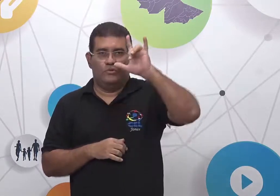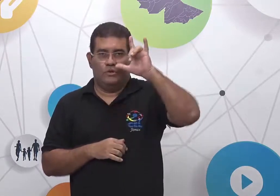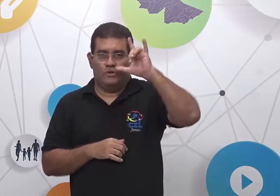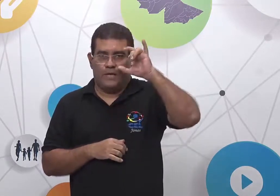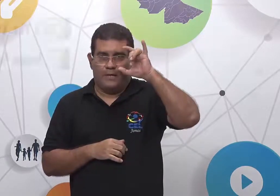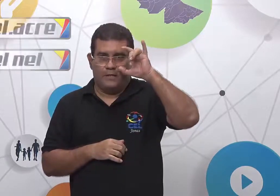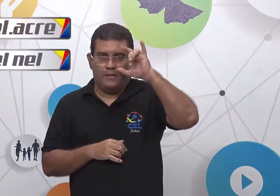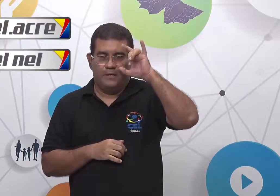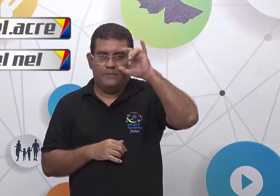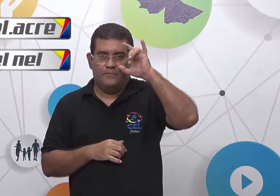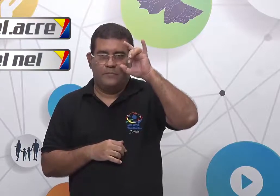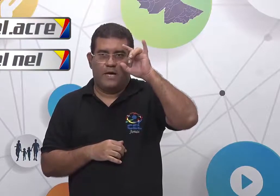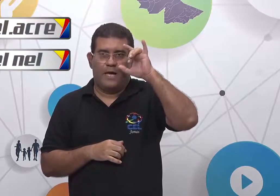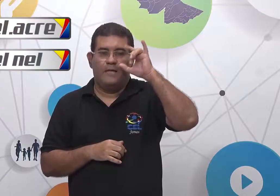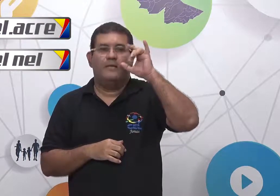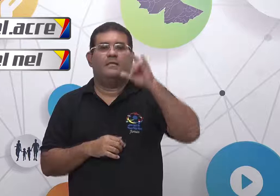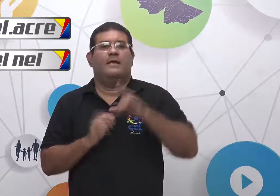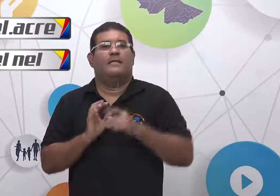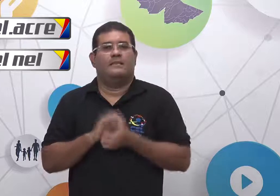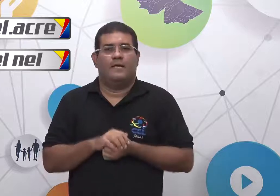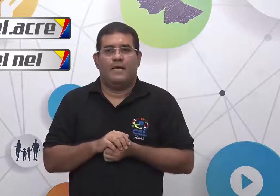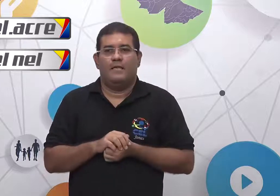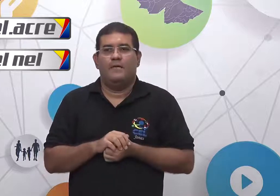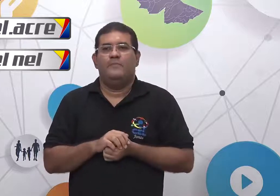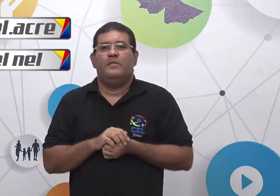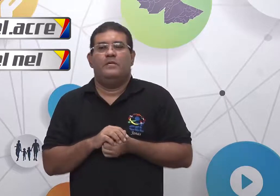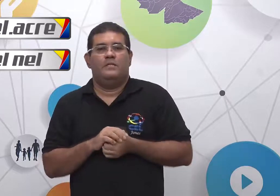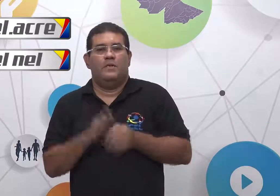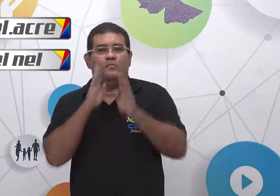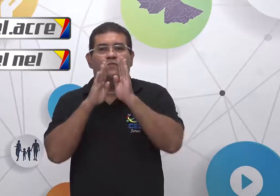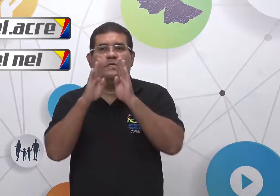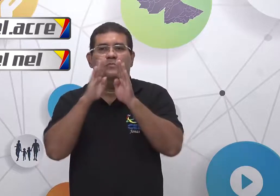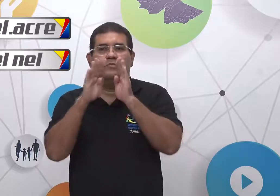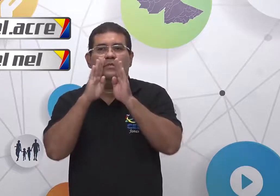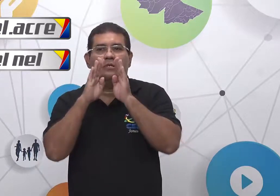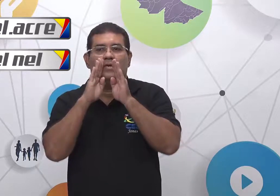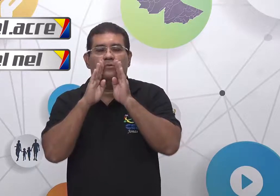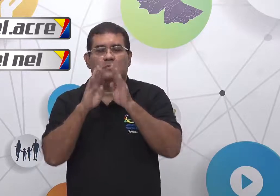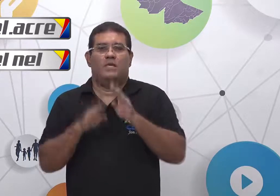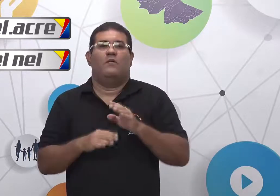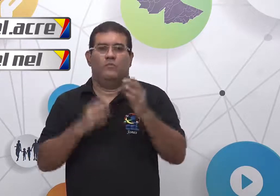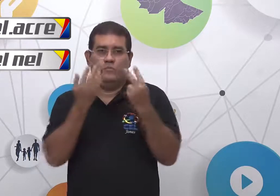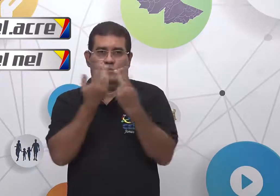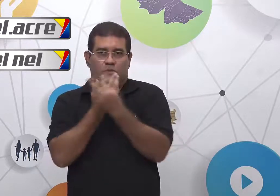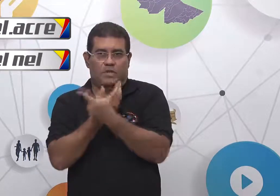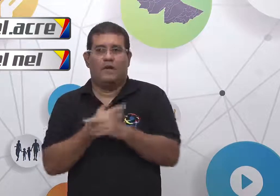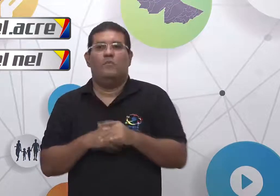Instagram tá tá aí na tela e temos o Facebook também do céu no céu